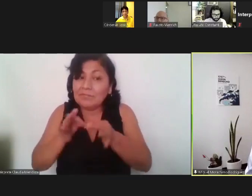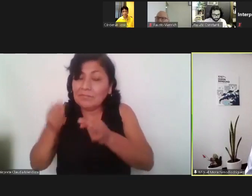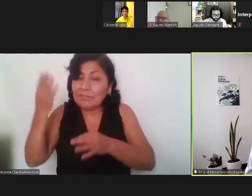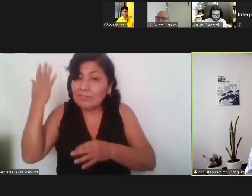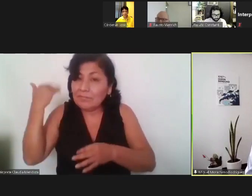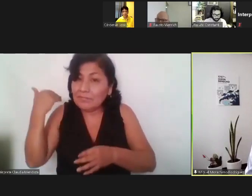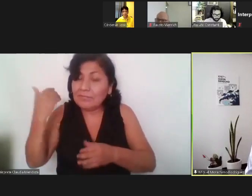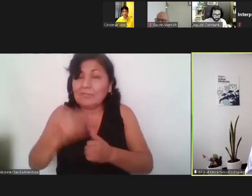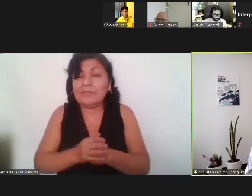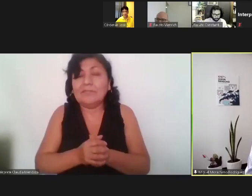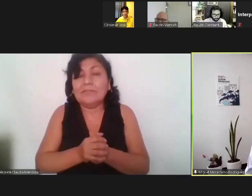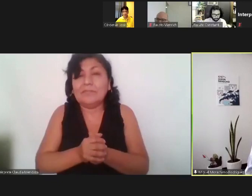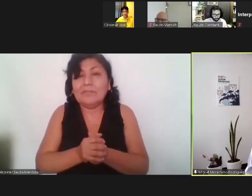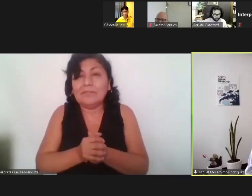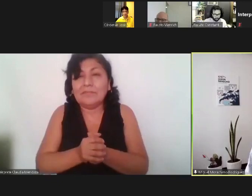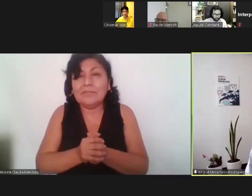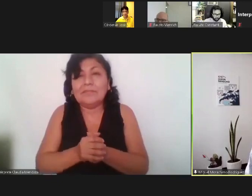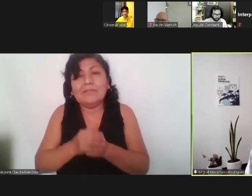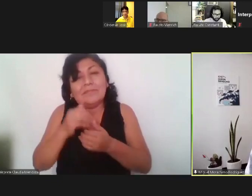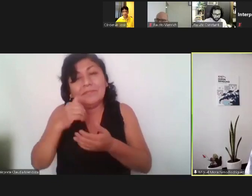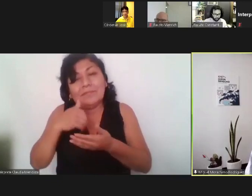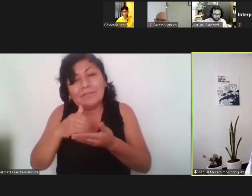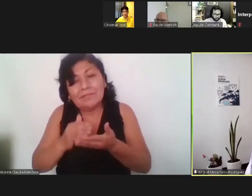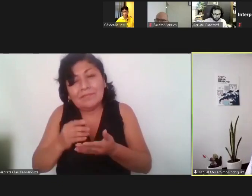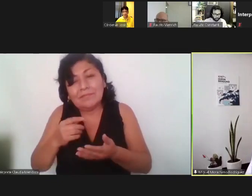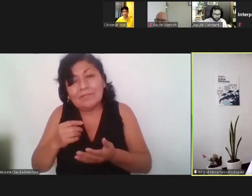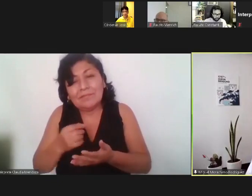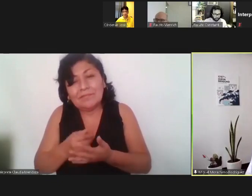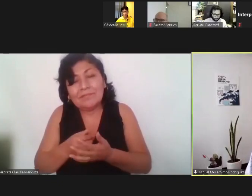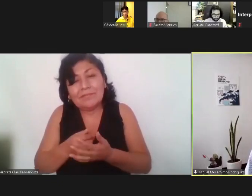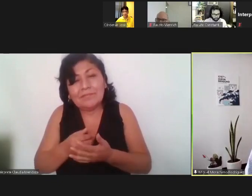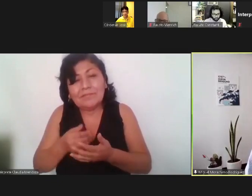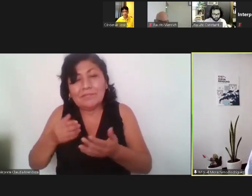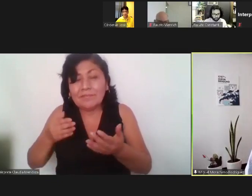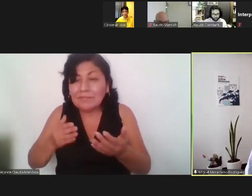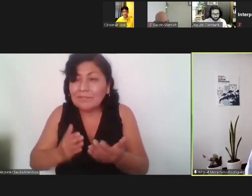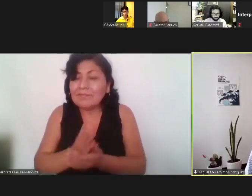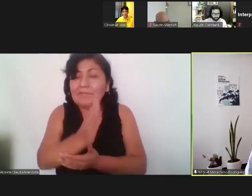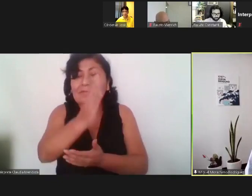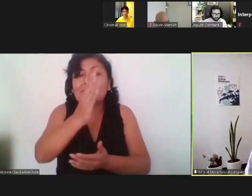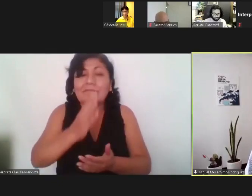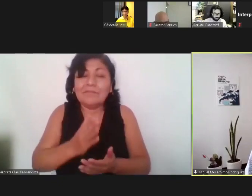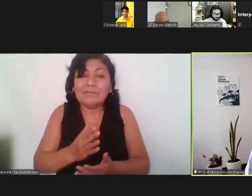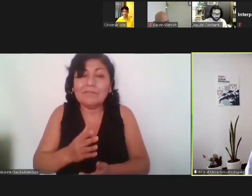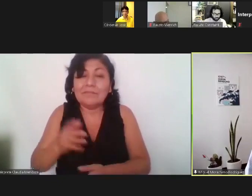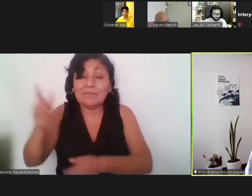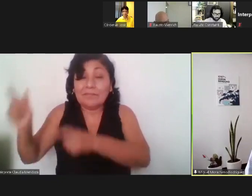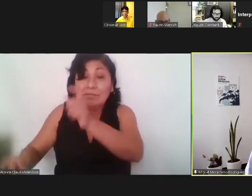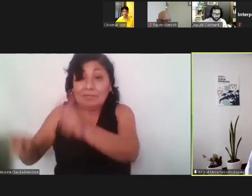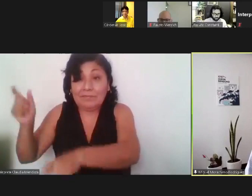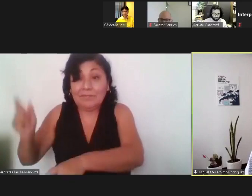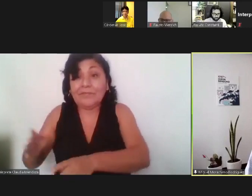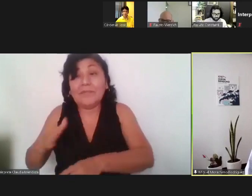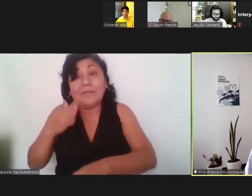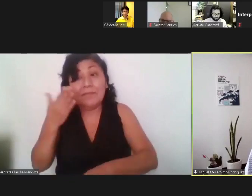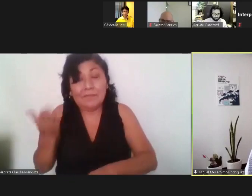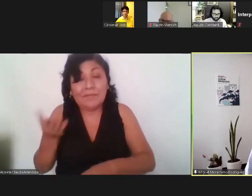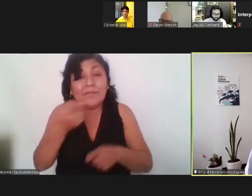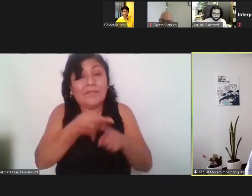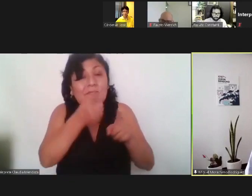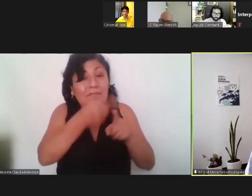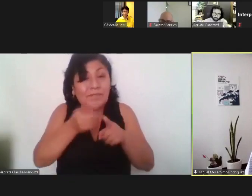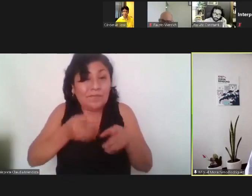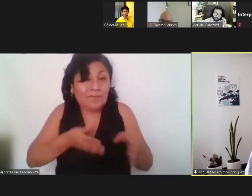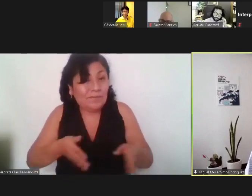este espacio, en el espacio de la accesibilidad, esto, hay muchas formas de, pero yo, por ejemplo, yo